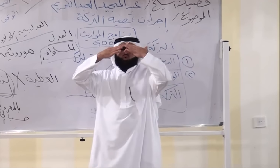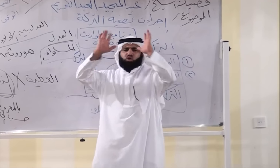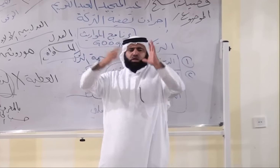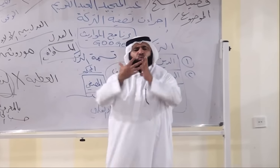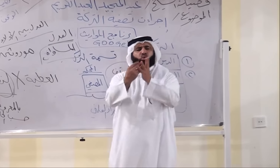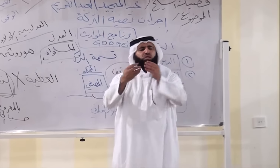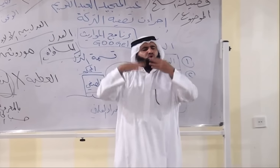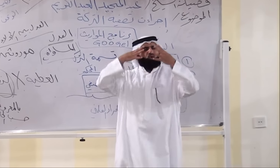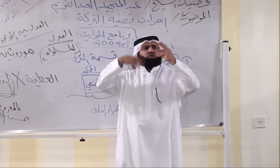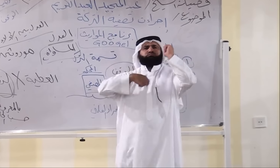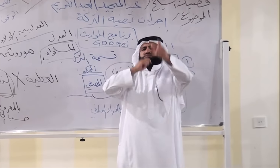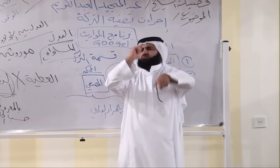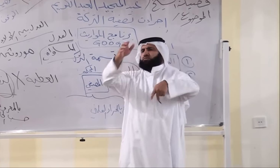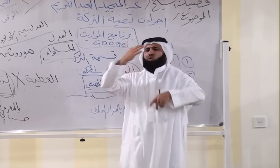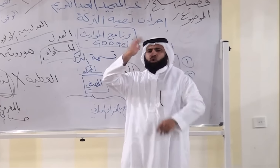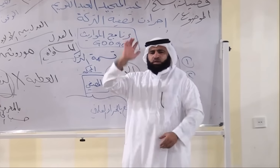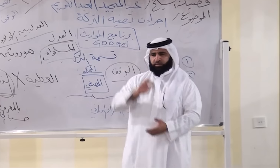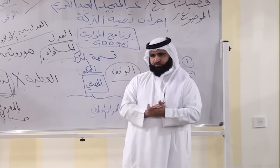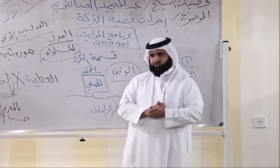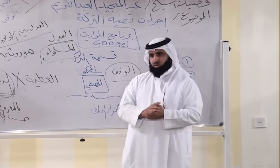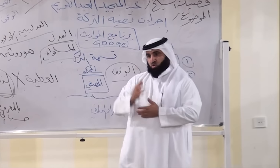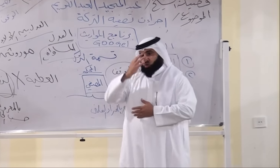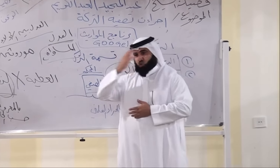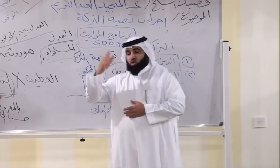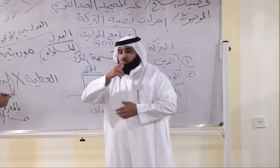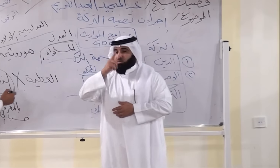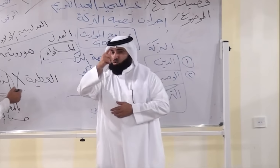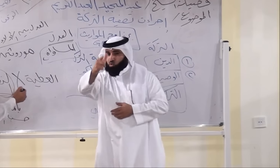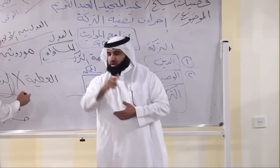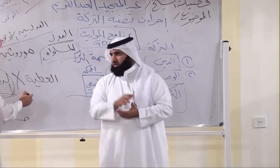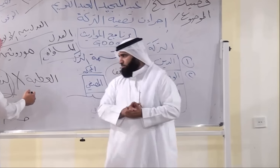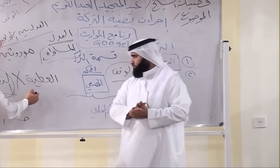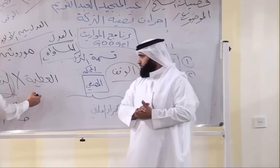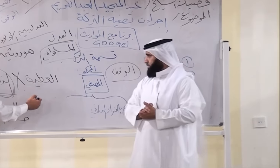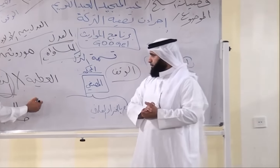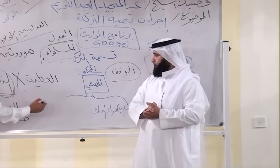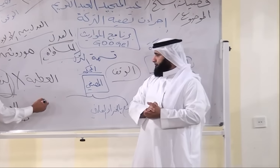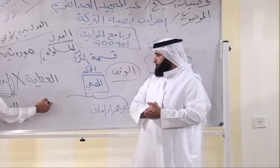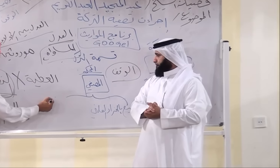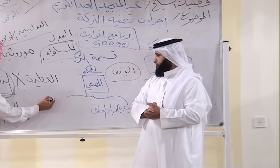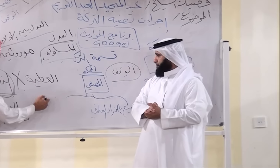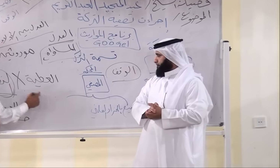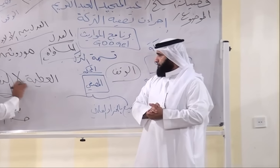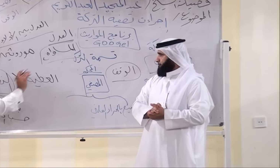على اولاده. من العلماء من راى ان تكون